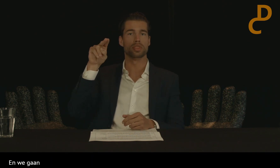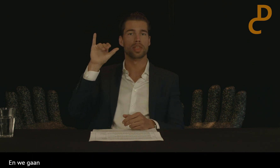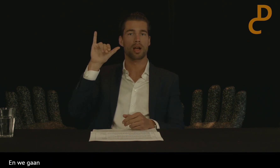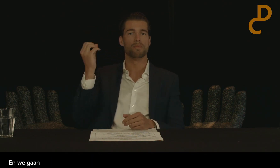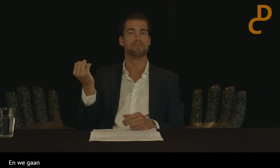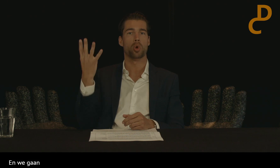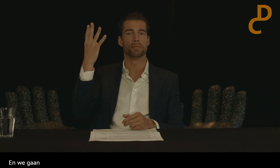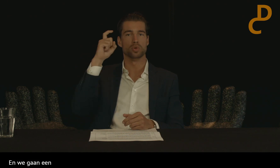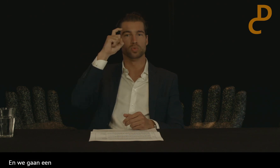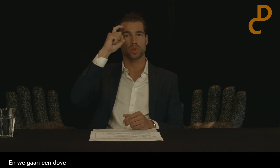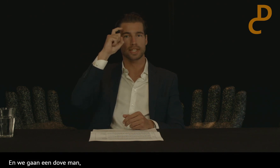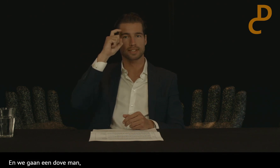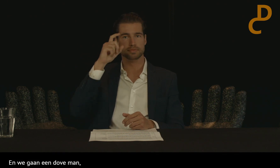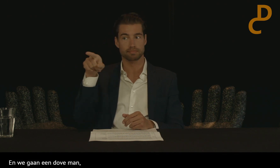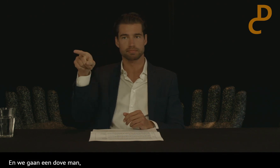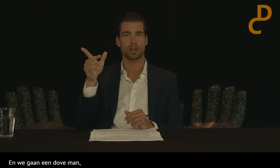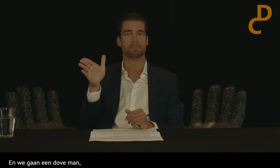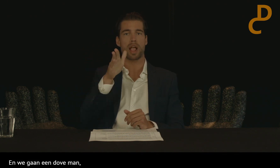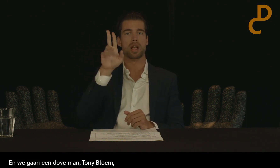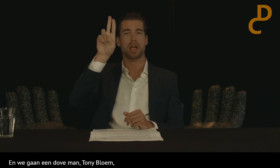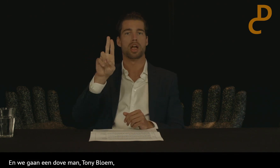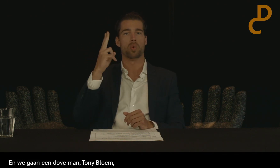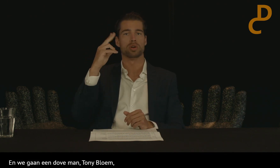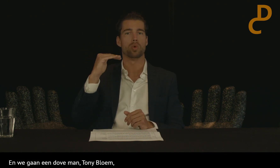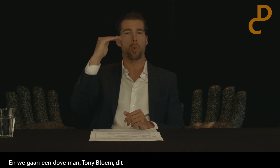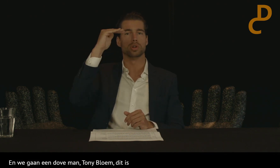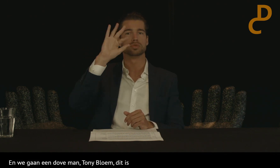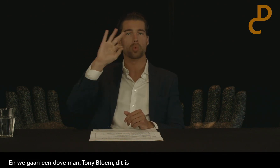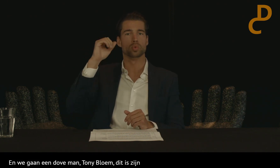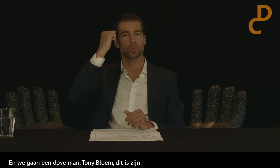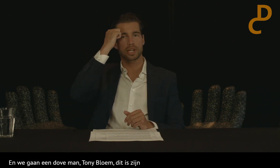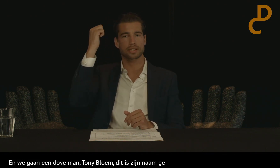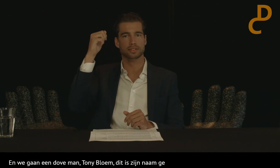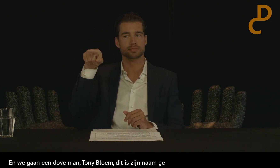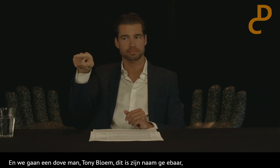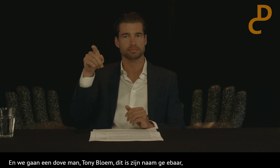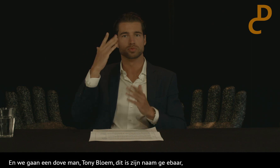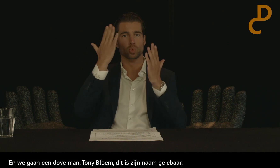man, Tony Bloem. Dit is zijn naamgebaar. Bij de HU, bij de Hogeschool van Utrecht.